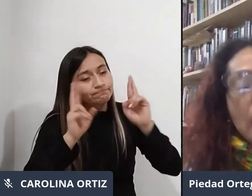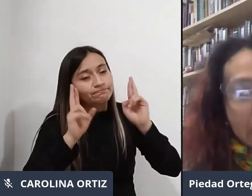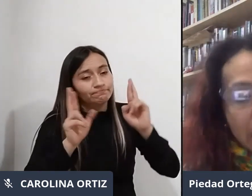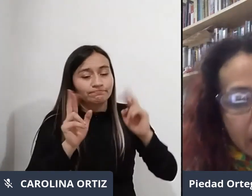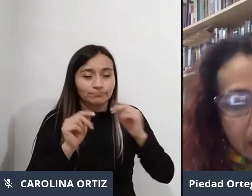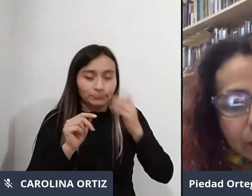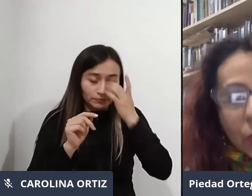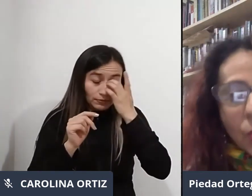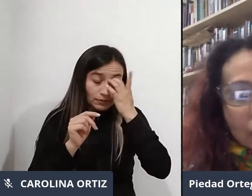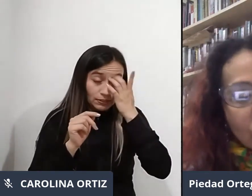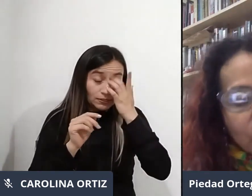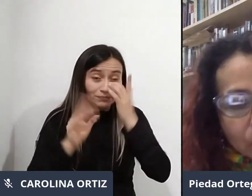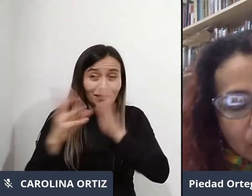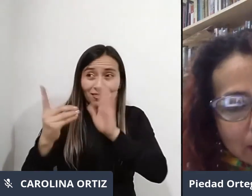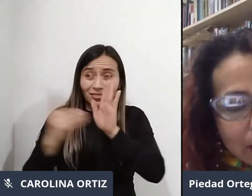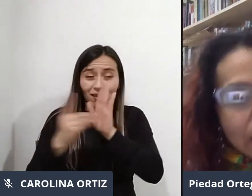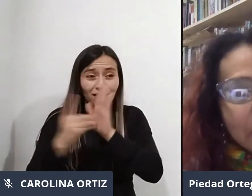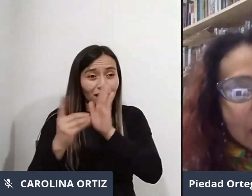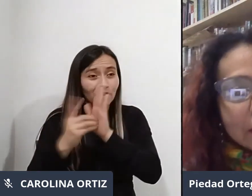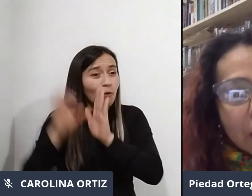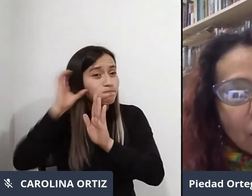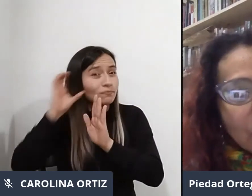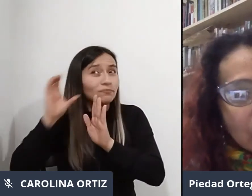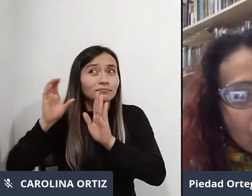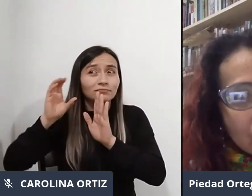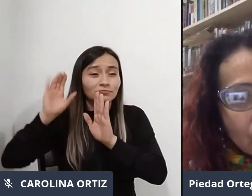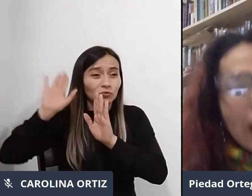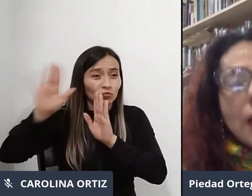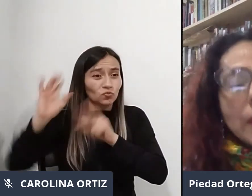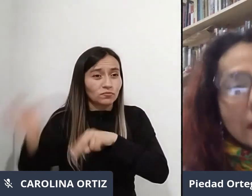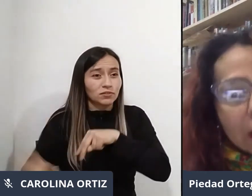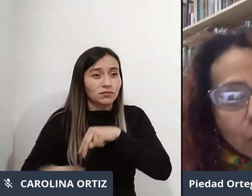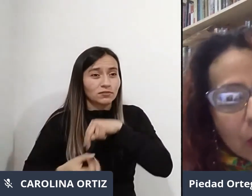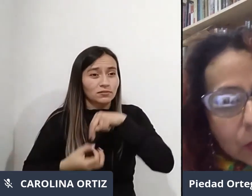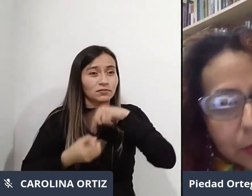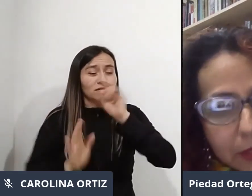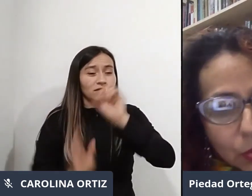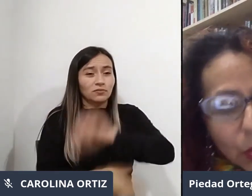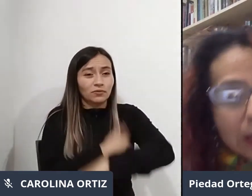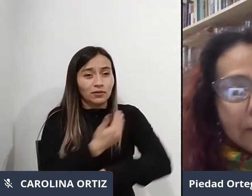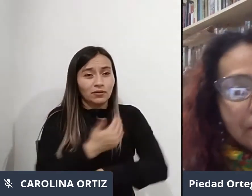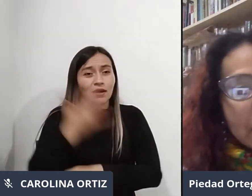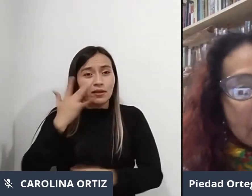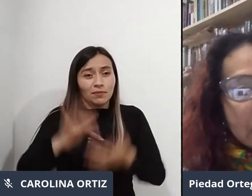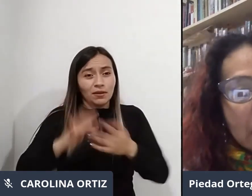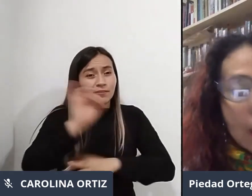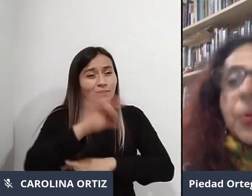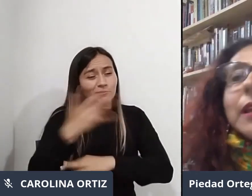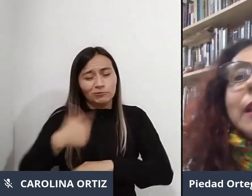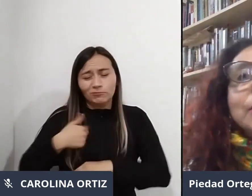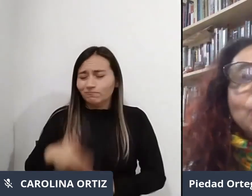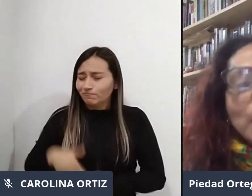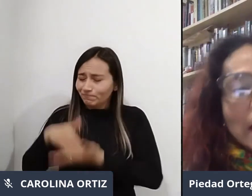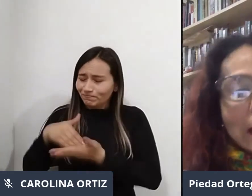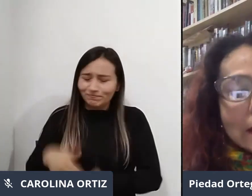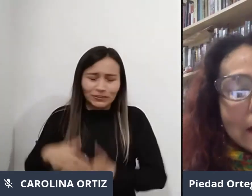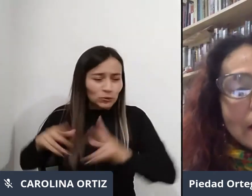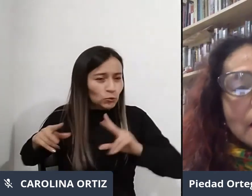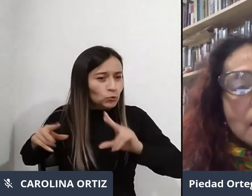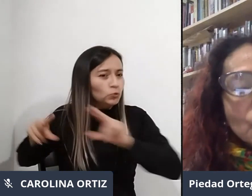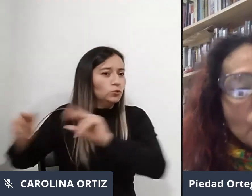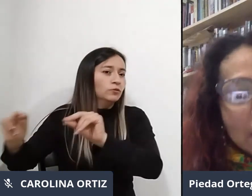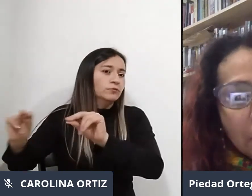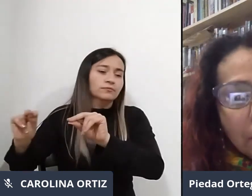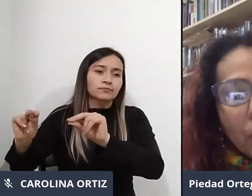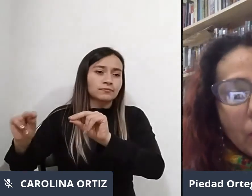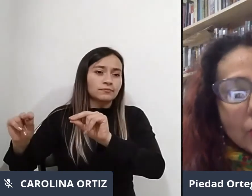al decreto o al documento que saque el Ministerio de Educación Nacional frente a la educación virtual, ¿sí? Porque la escuela tiene que tener